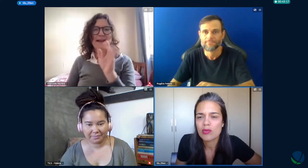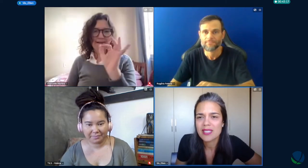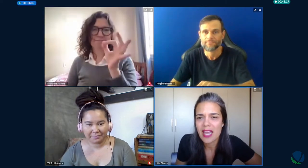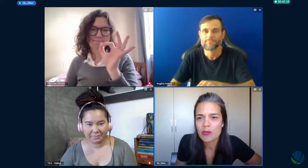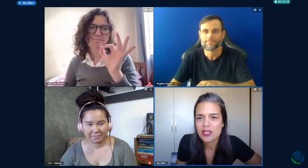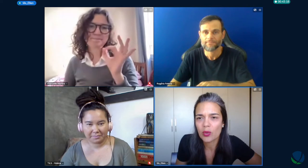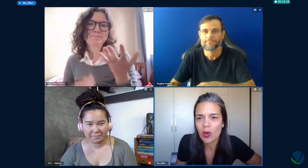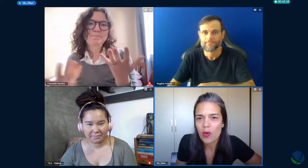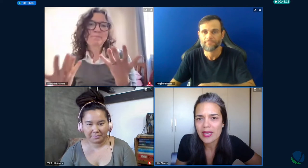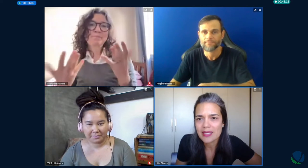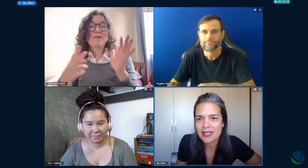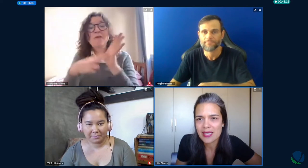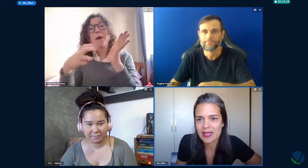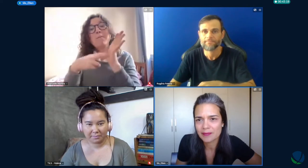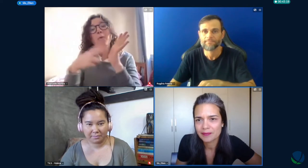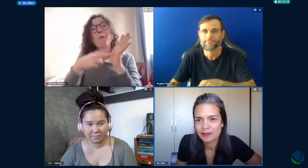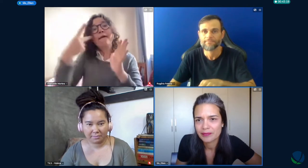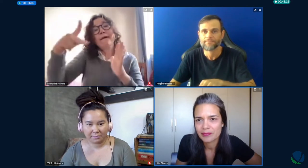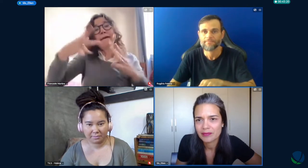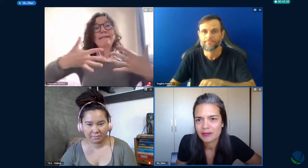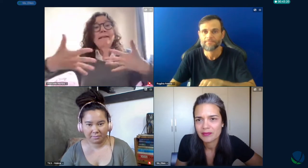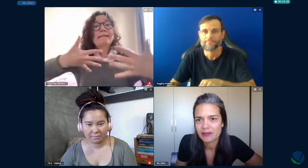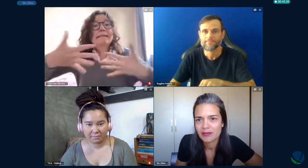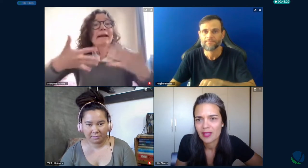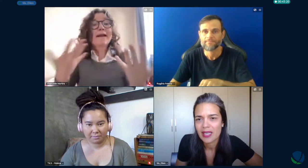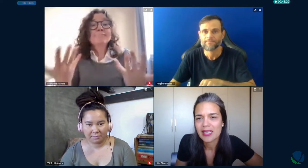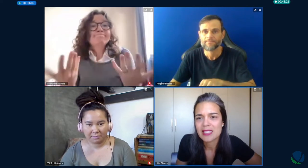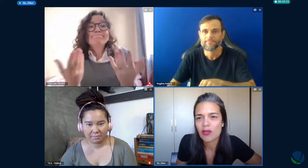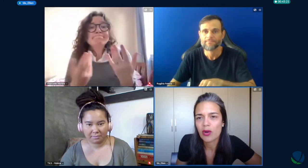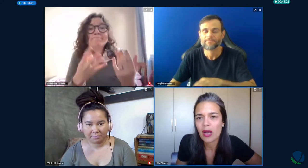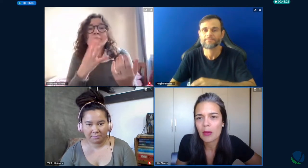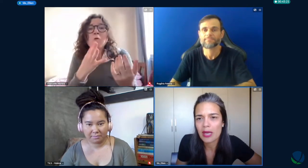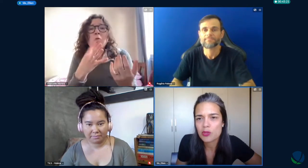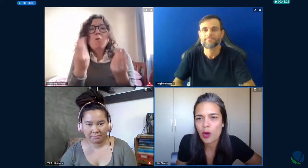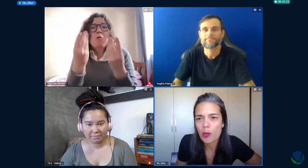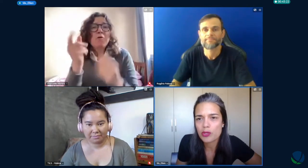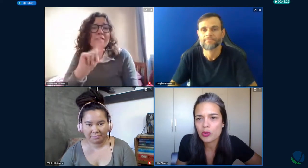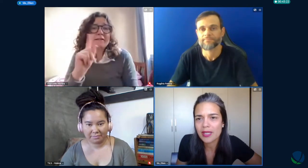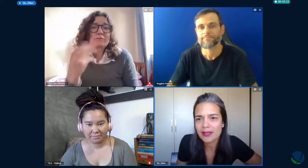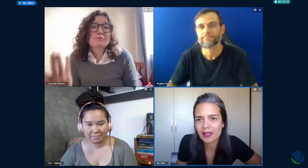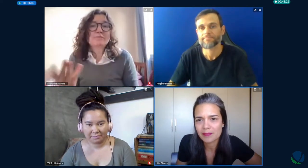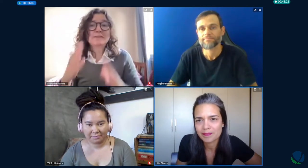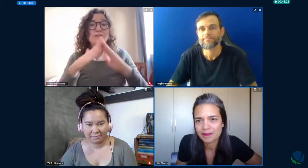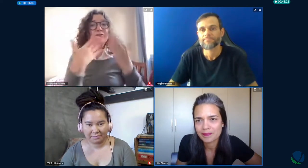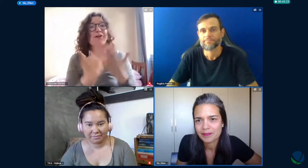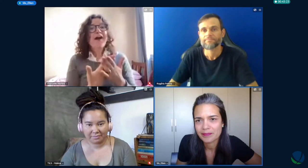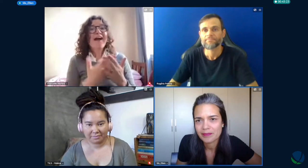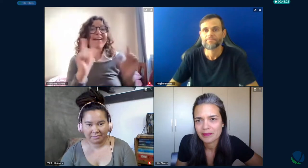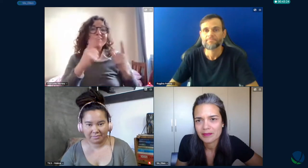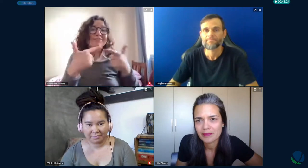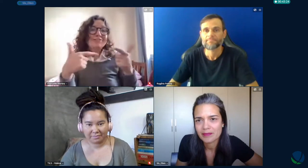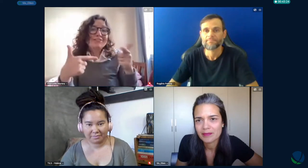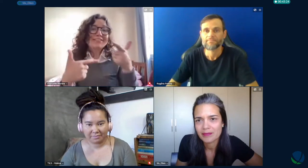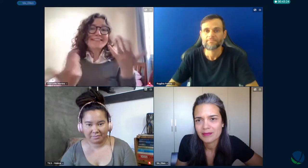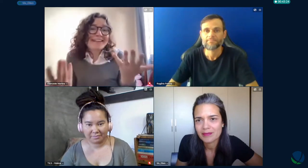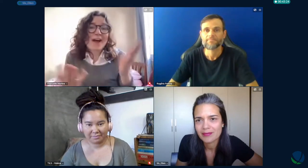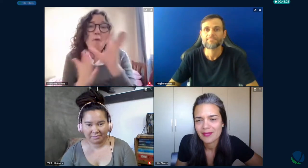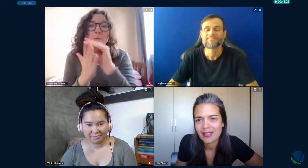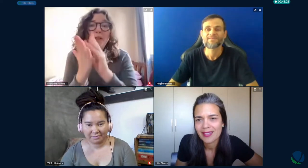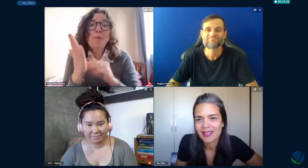você usou alguns termos que eu não conhecia, que são vocabulários próprios do DETRAN.